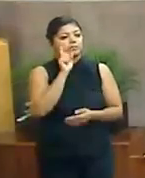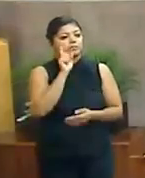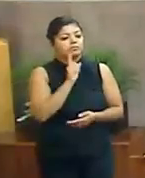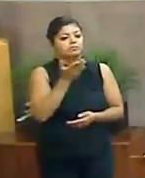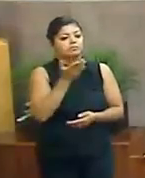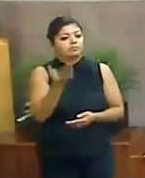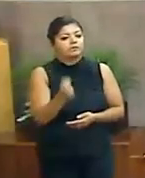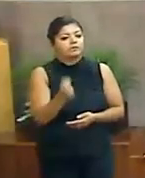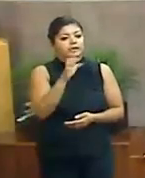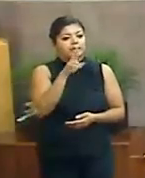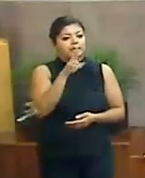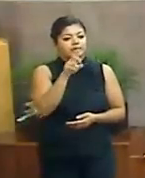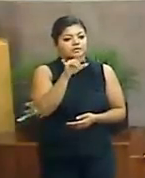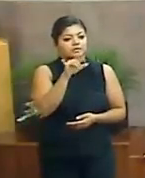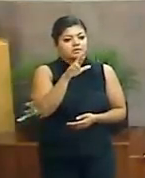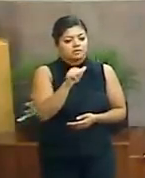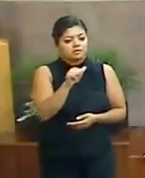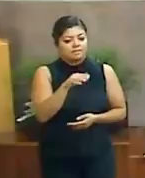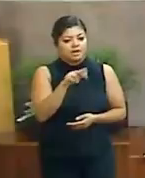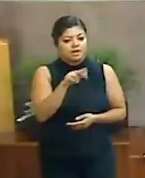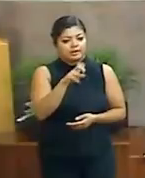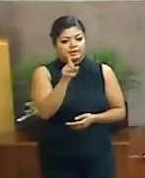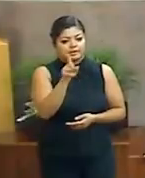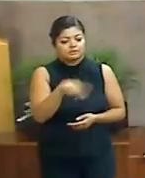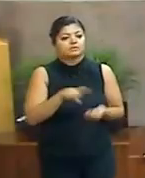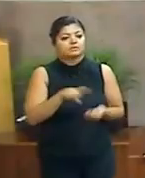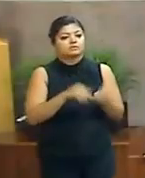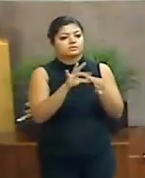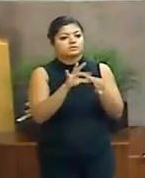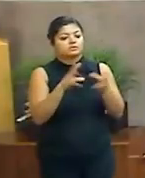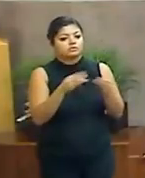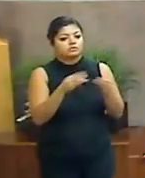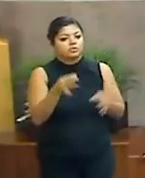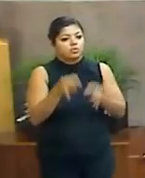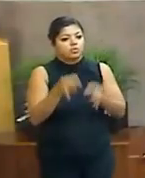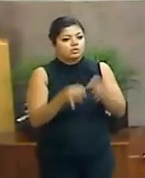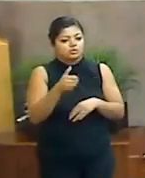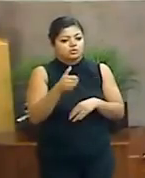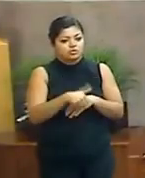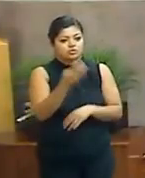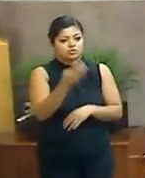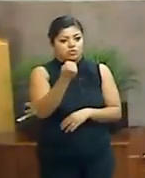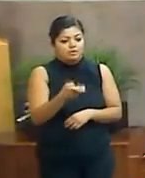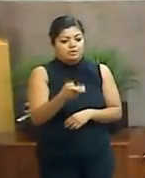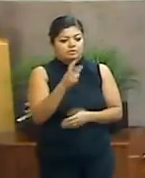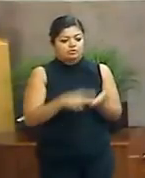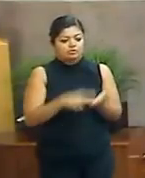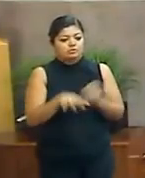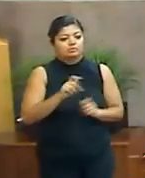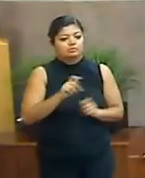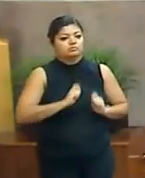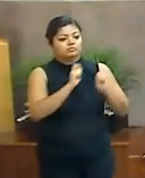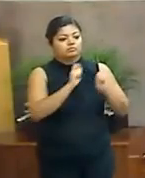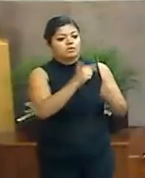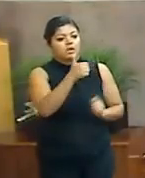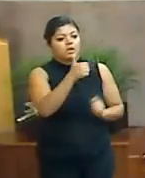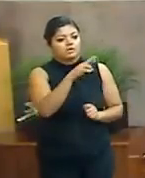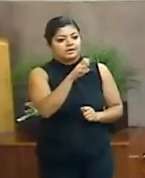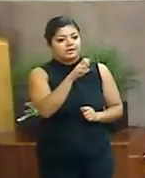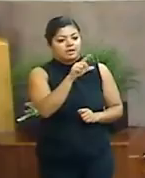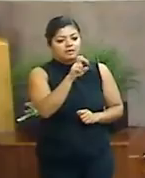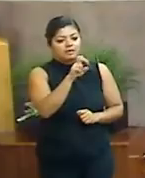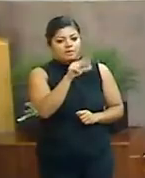eréndira malkin experiencia 30 la cuenta relativa al proyecto de resolución del juicio declaró 9 de este año formado la ponencia el analista gabriel maggi